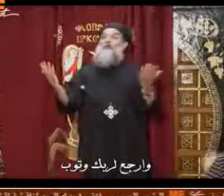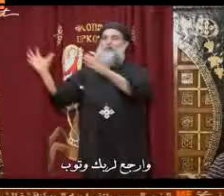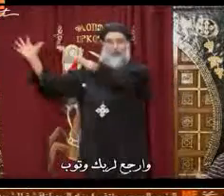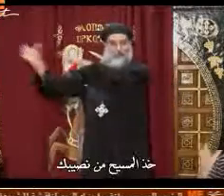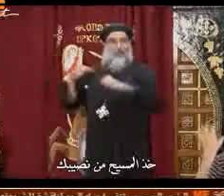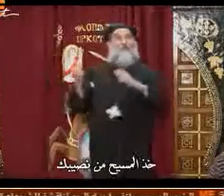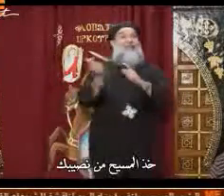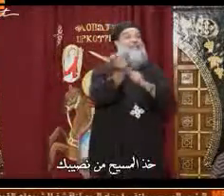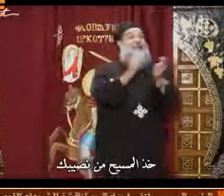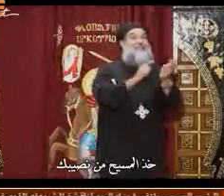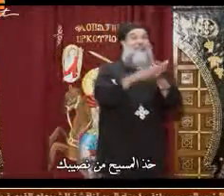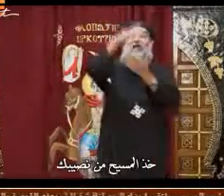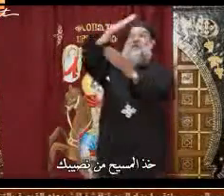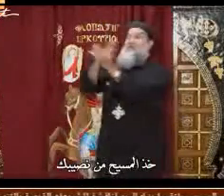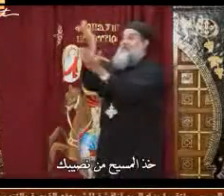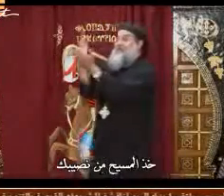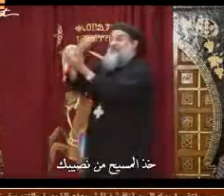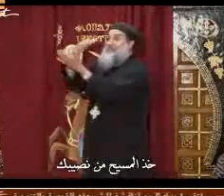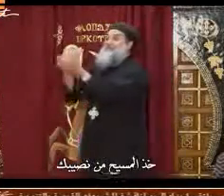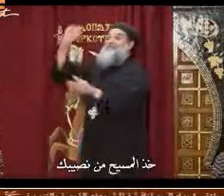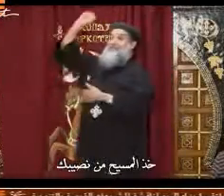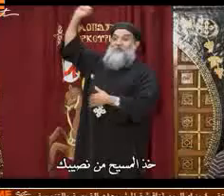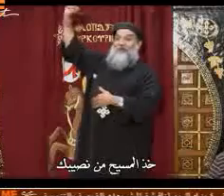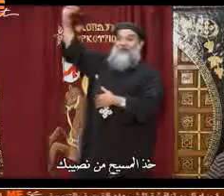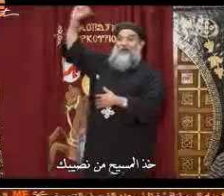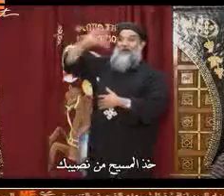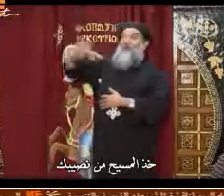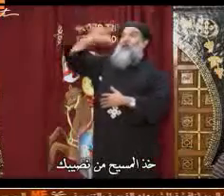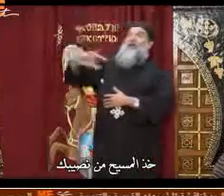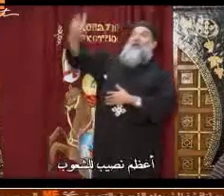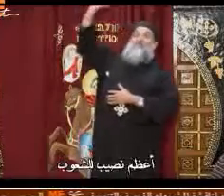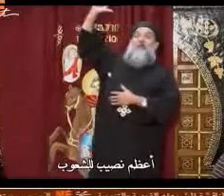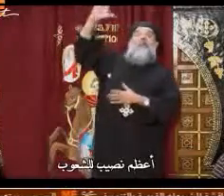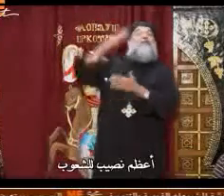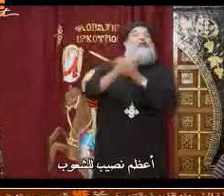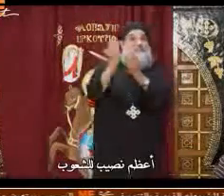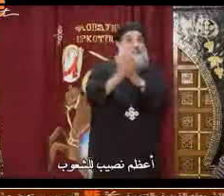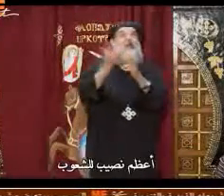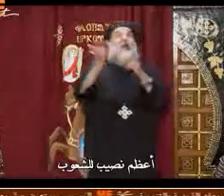وتوب، خد المسيح من نصيبك، أعظم نصيب